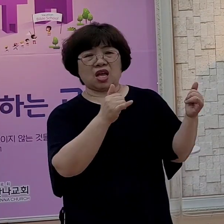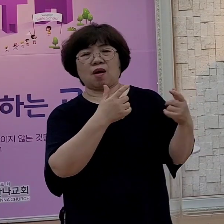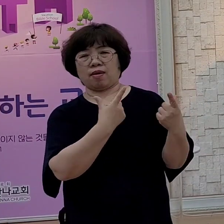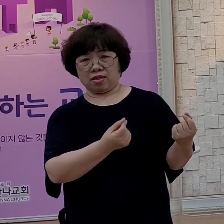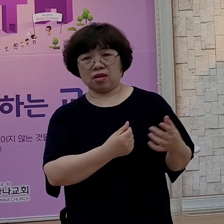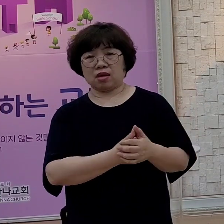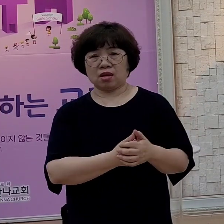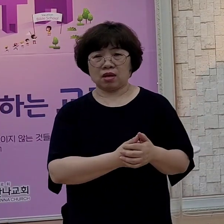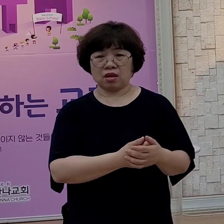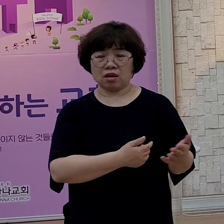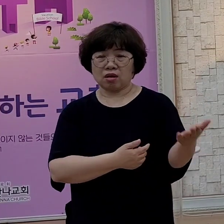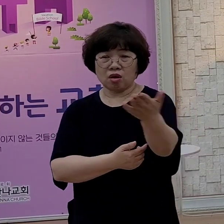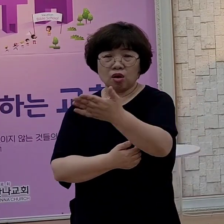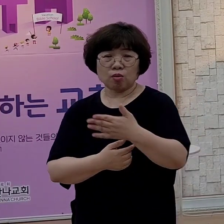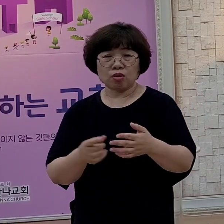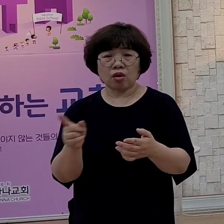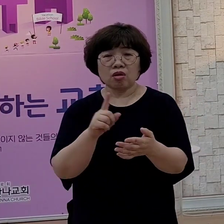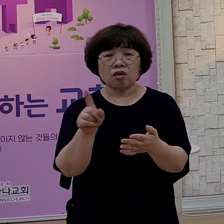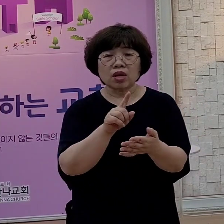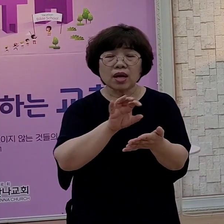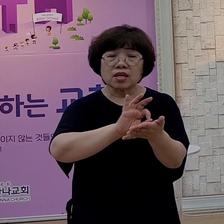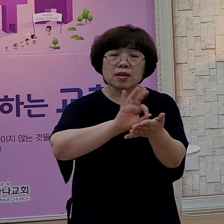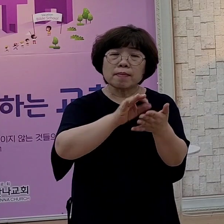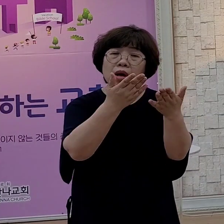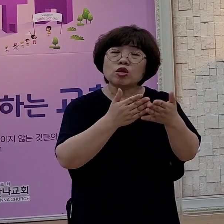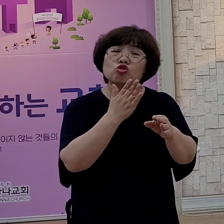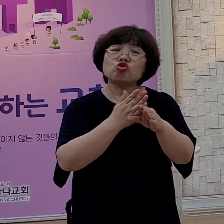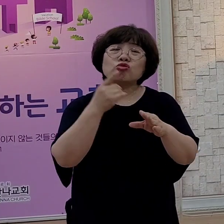혹시 그렇게 쓰임받고 계시지는 않습니까?